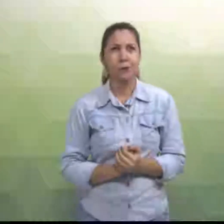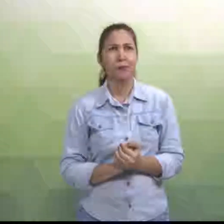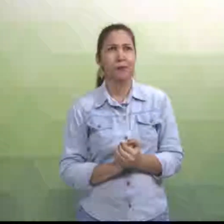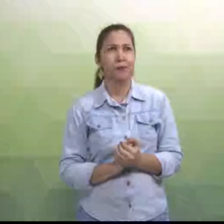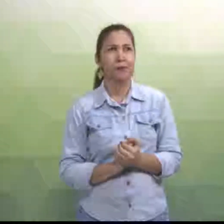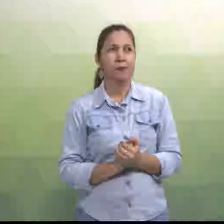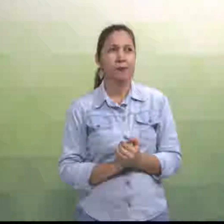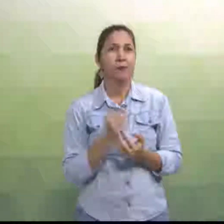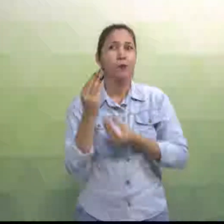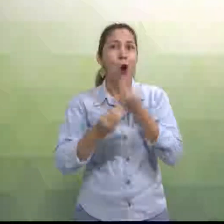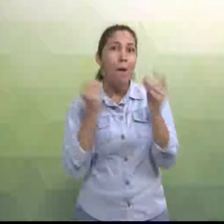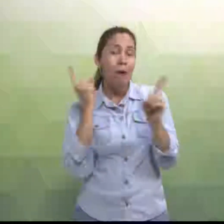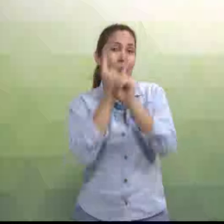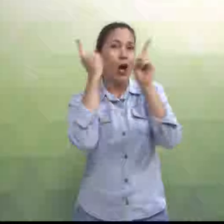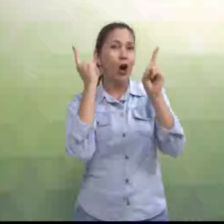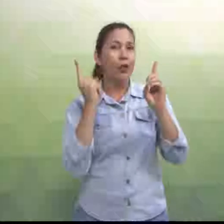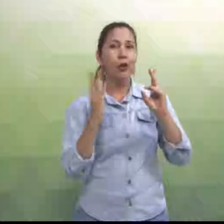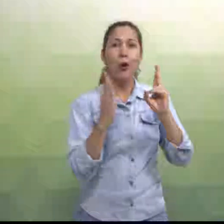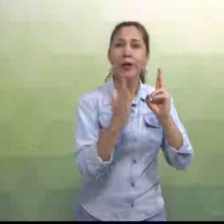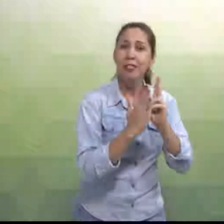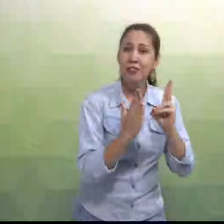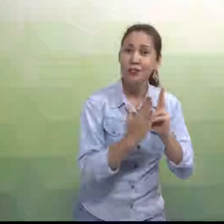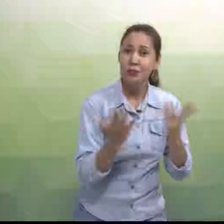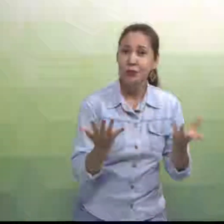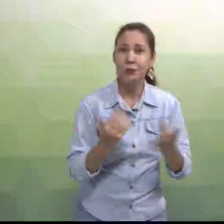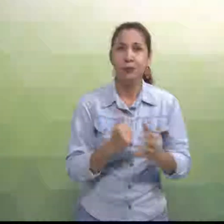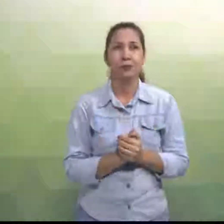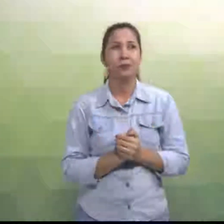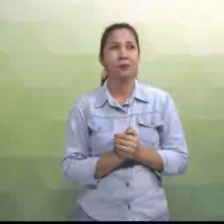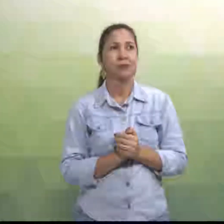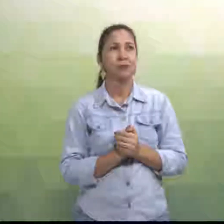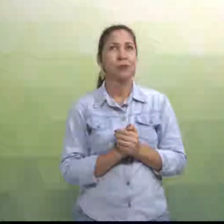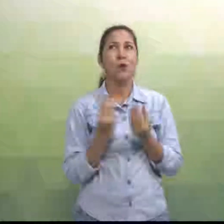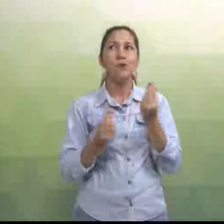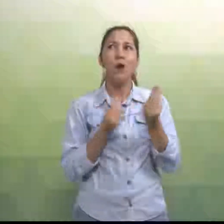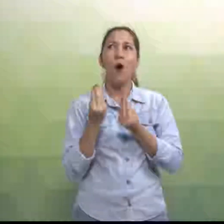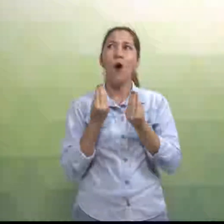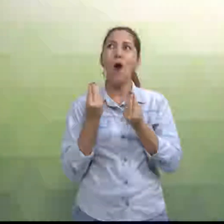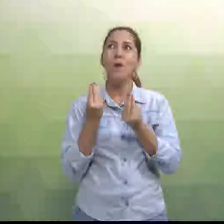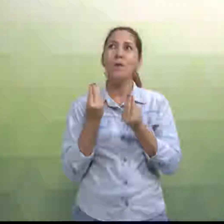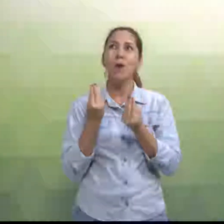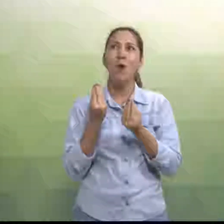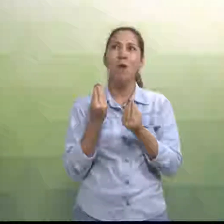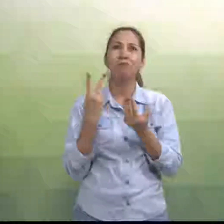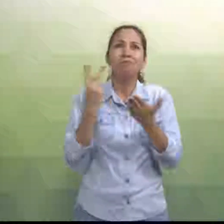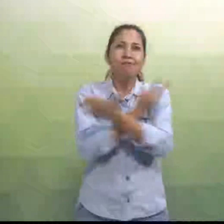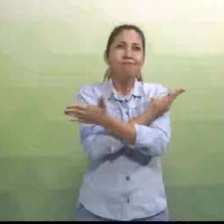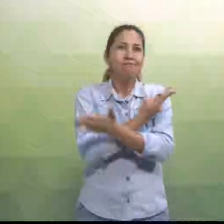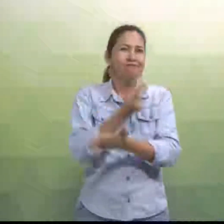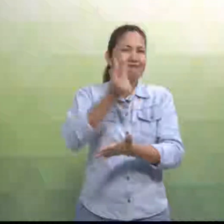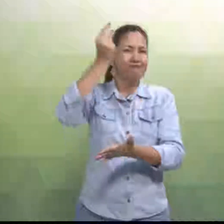dos ouvintes, que está inserida já no currículo. A chegada dos escravos ao Brasil,